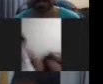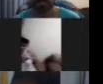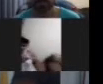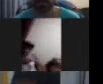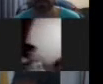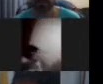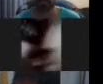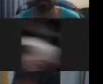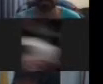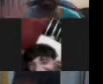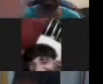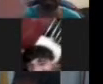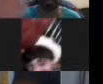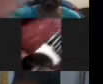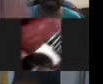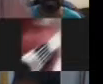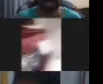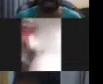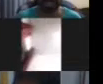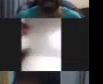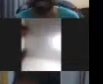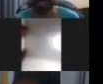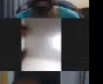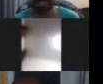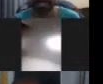Ó, viu a solinha do pé dela, hein?